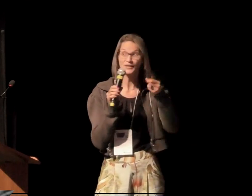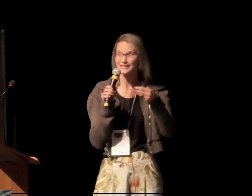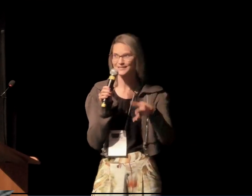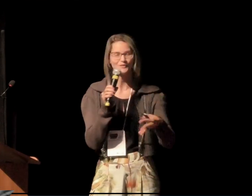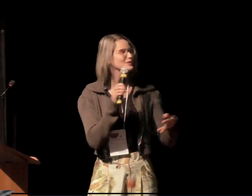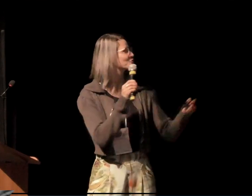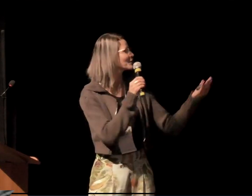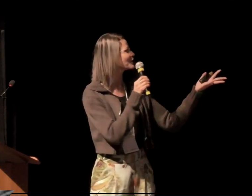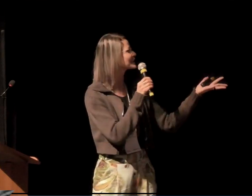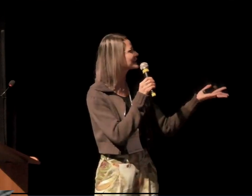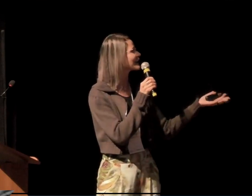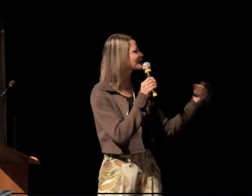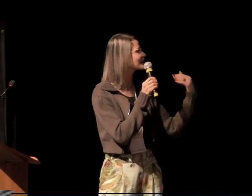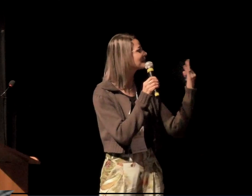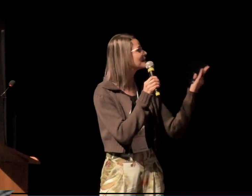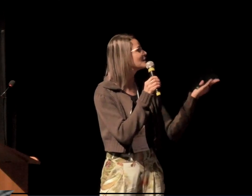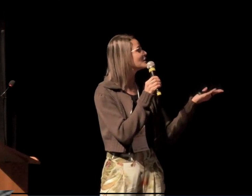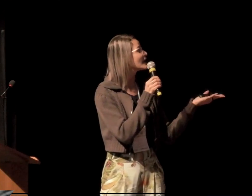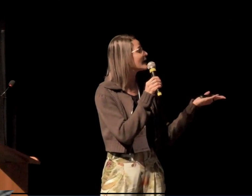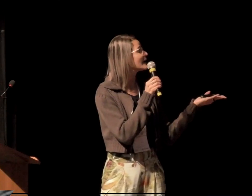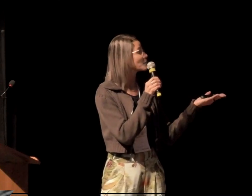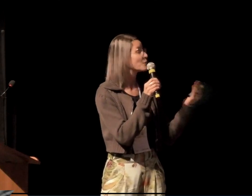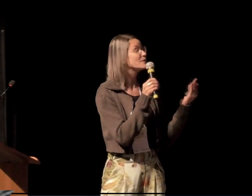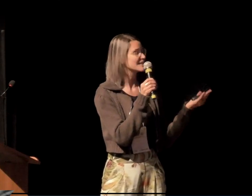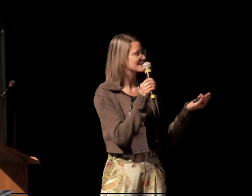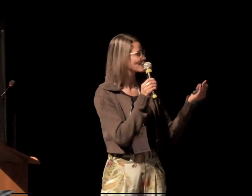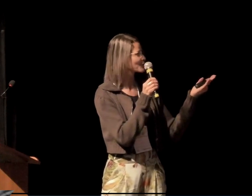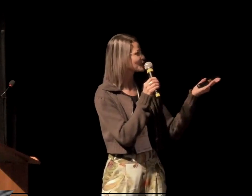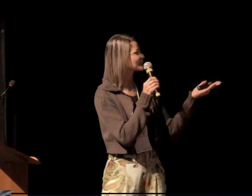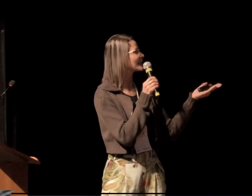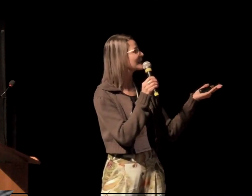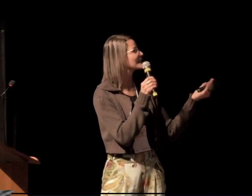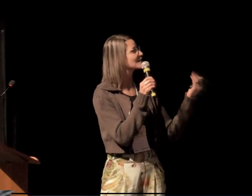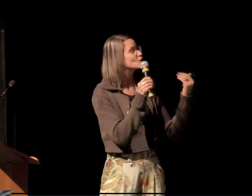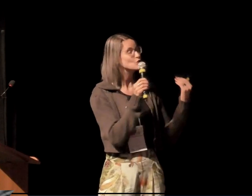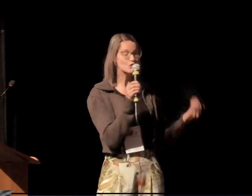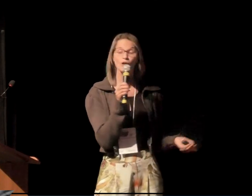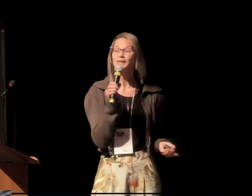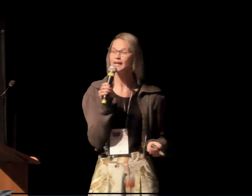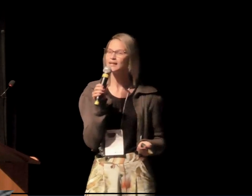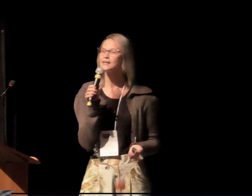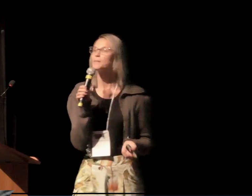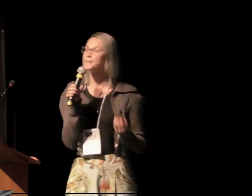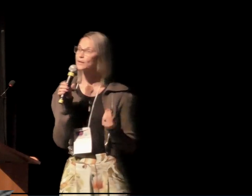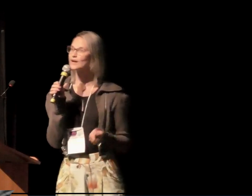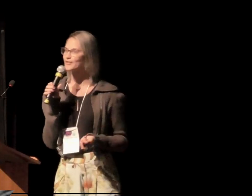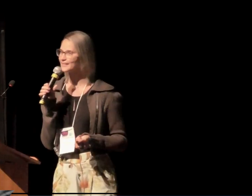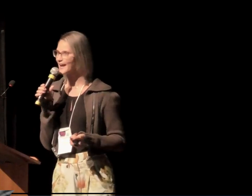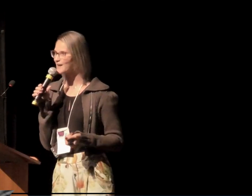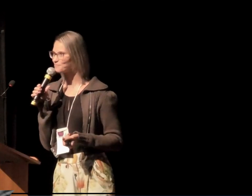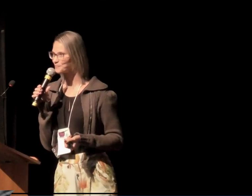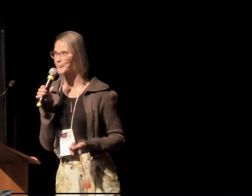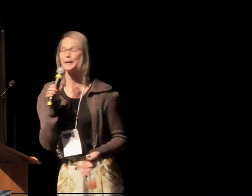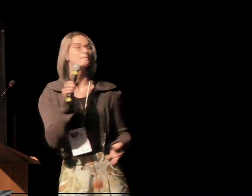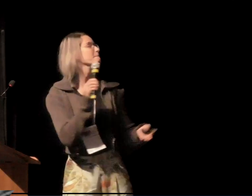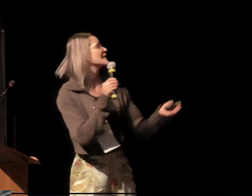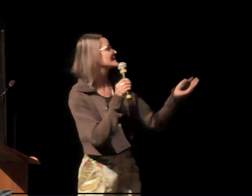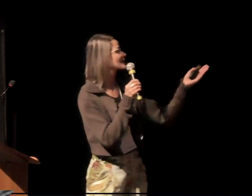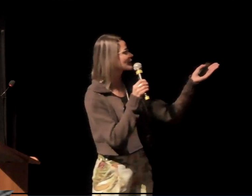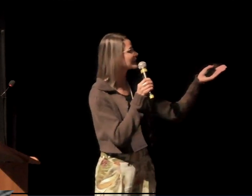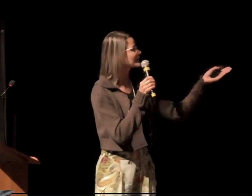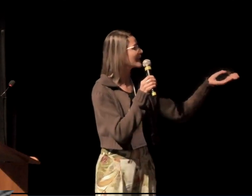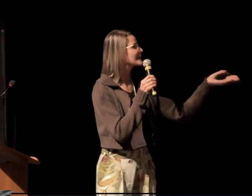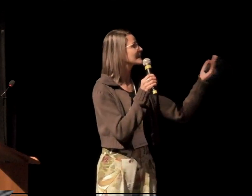prorrogação né de uma nota técnica é uma publicação de uma nota técnica sobre a pelo FNDE né